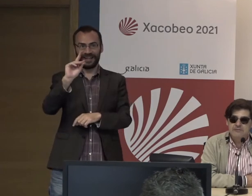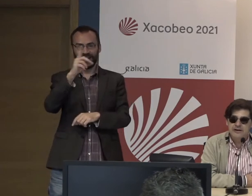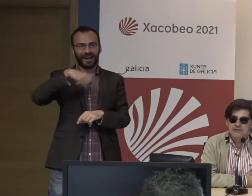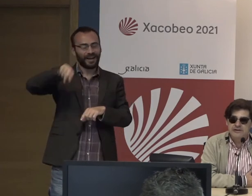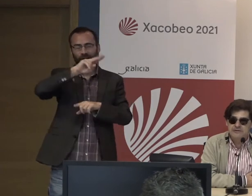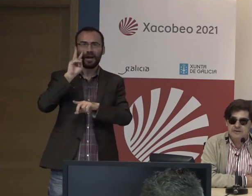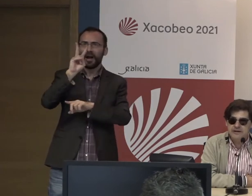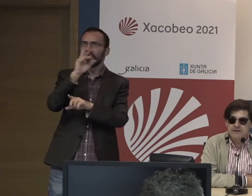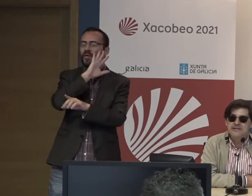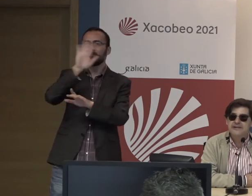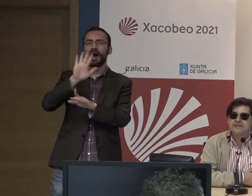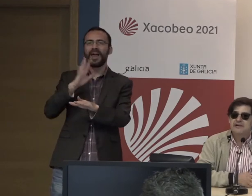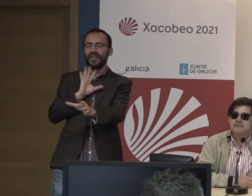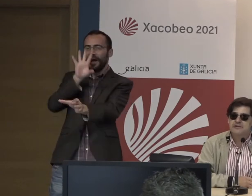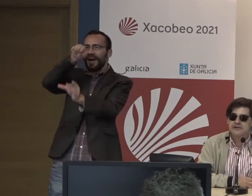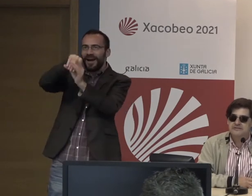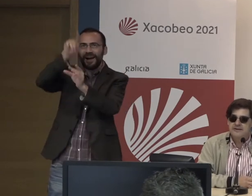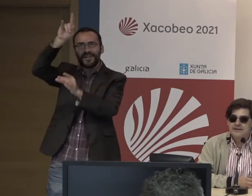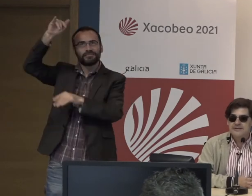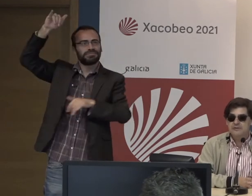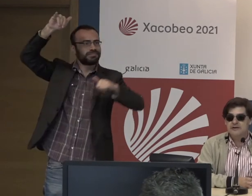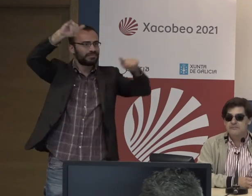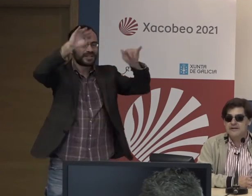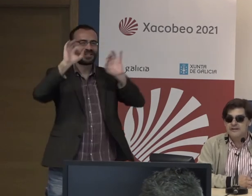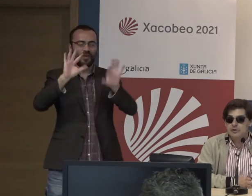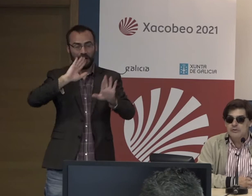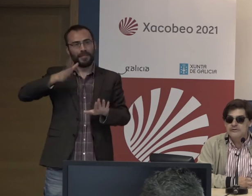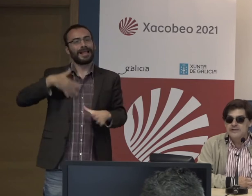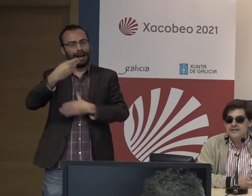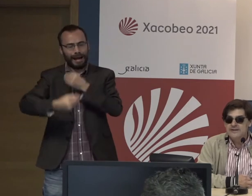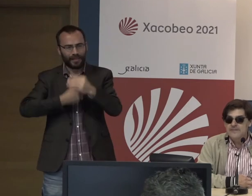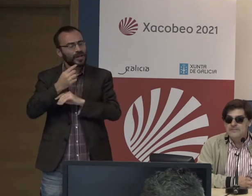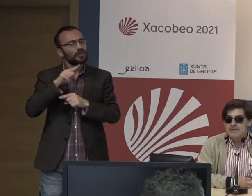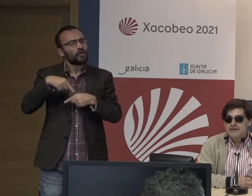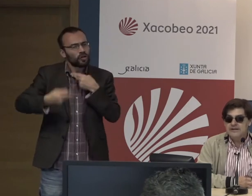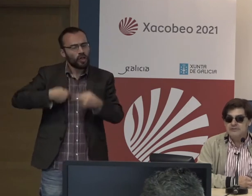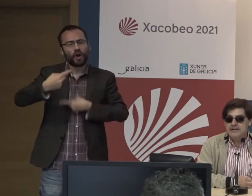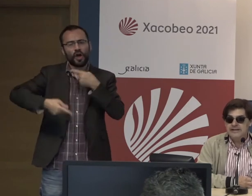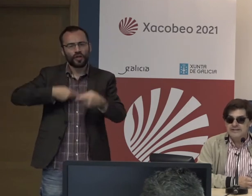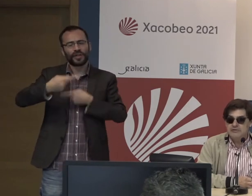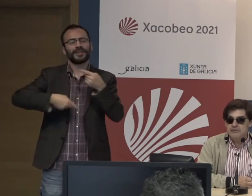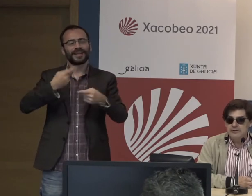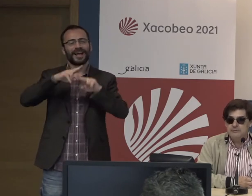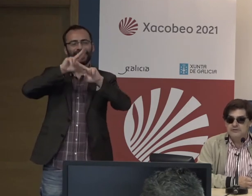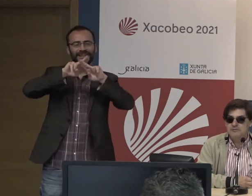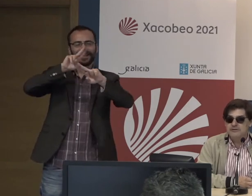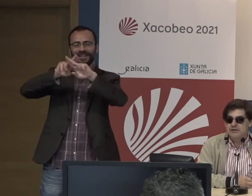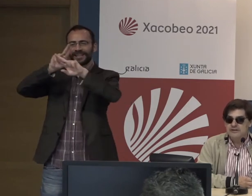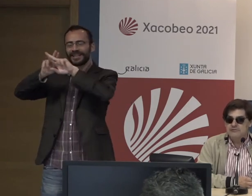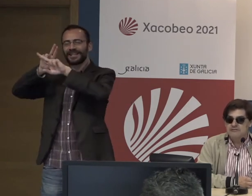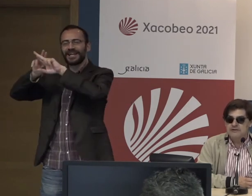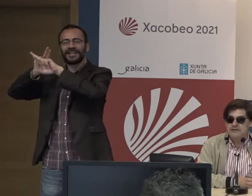si fuera volando en el dron, se verán paisajes, se verán los bicicletas. Esto lo haremos mañana. Todos los días estamos etiquetando monumentos, pues